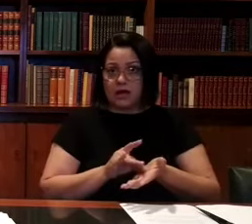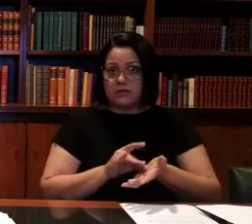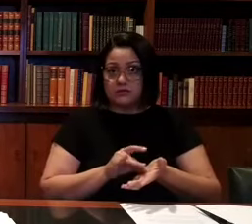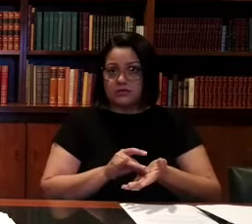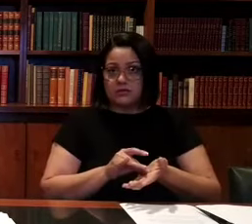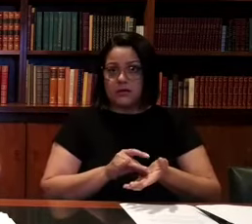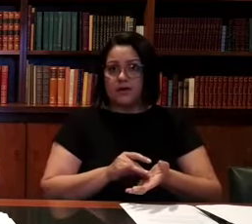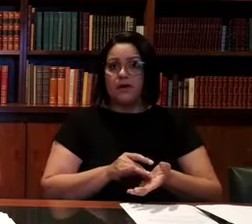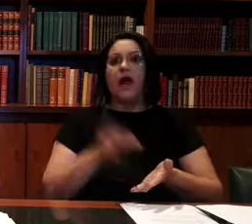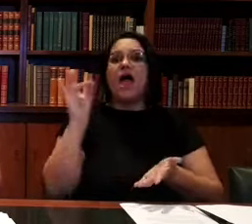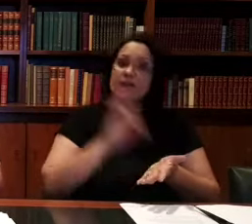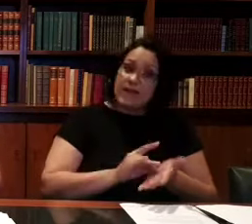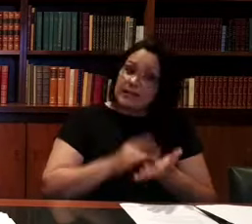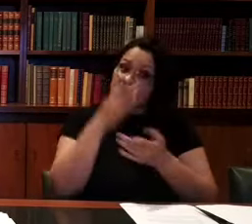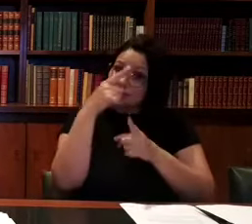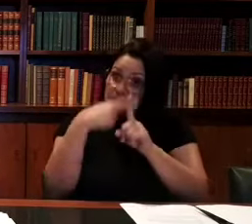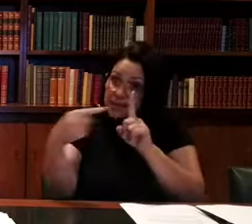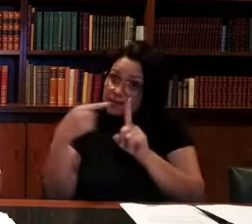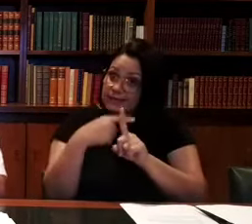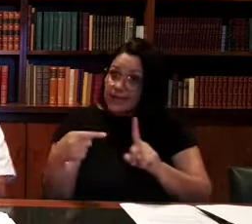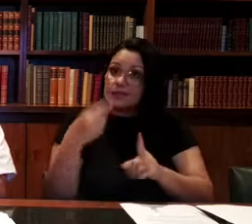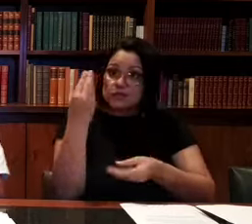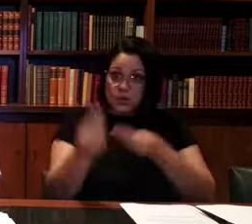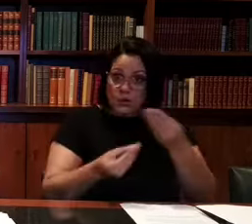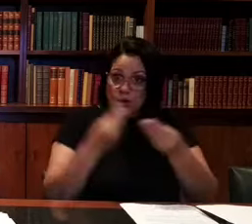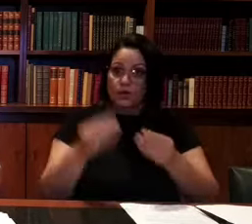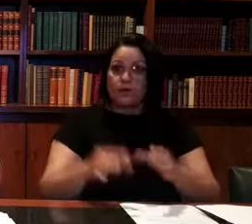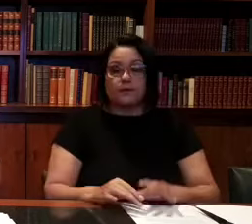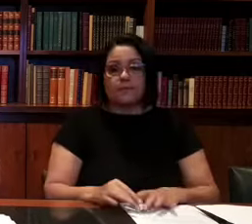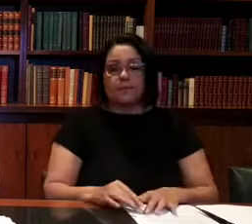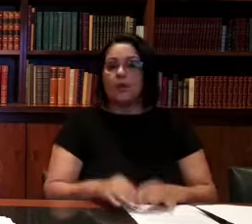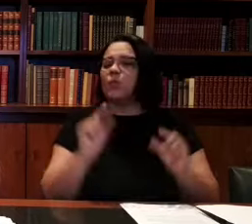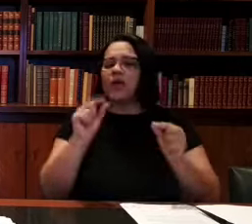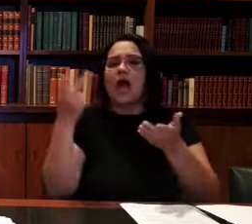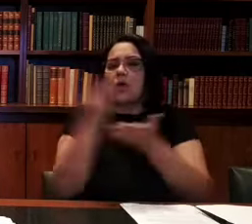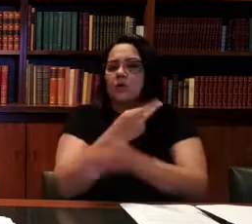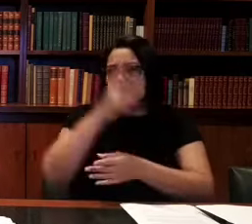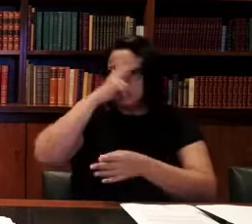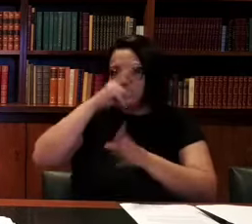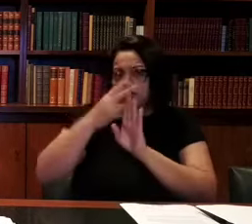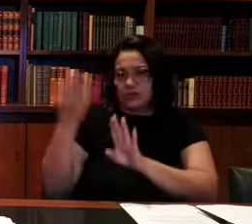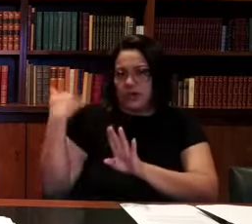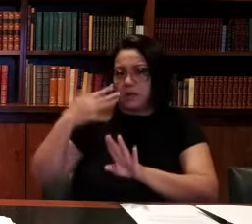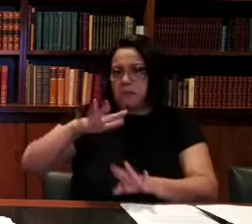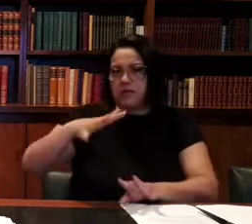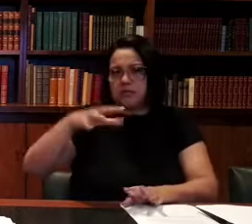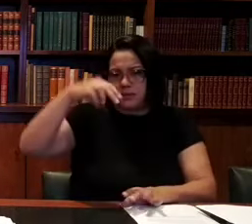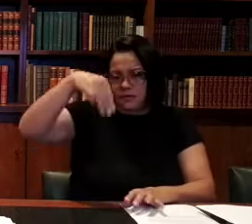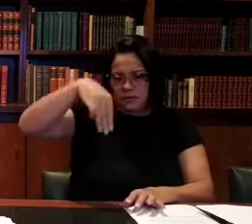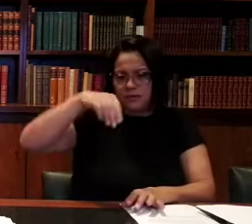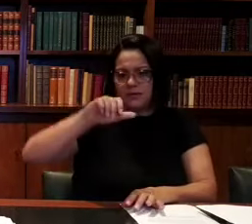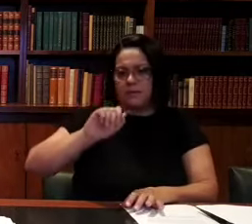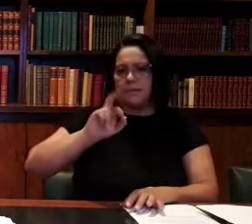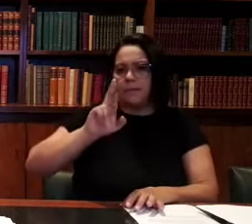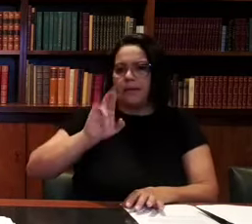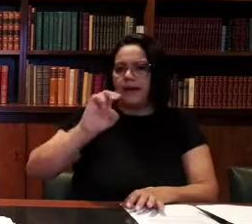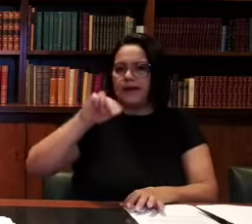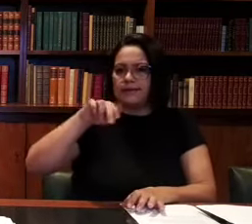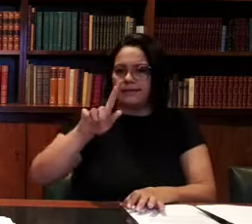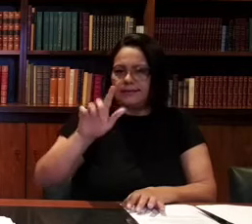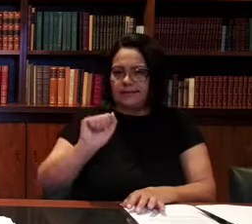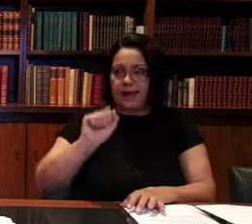é verdade e parte vou explicar você agora aqui o que aconteceu Você não me engano Maringá é a